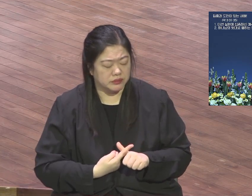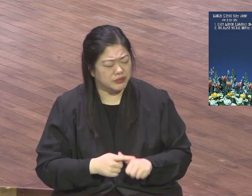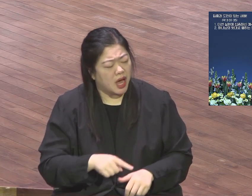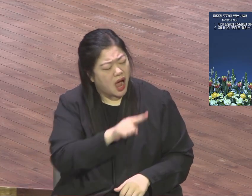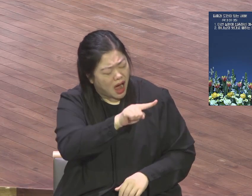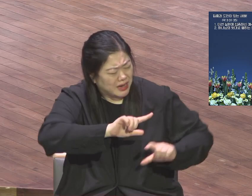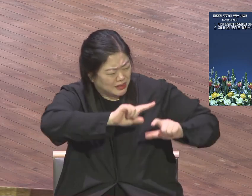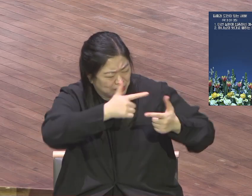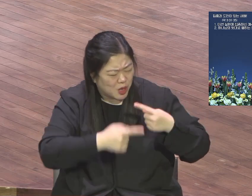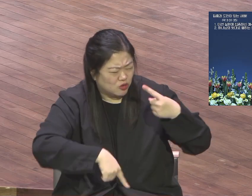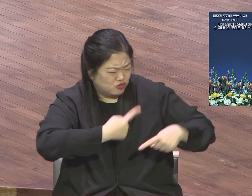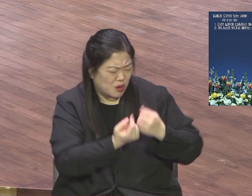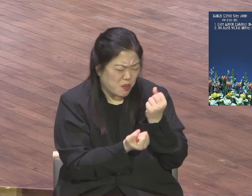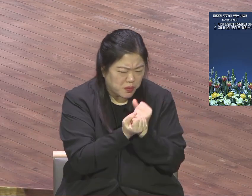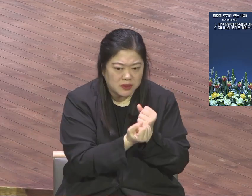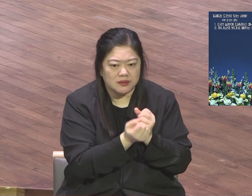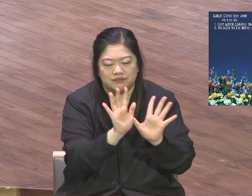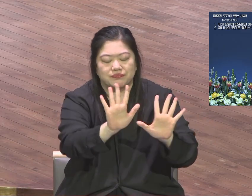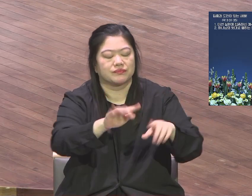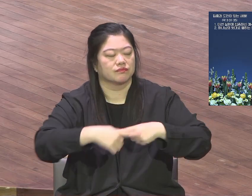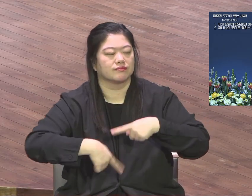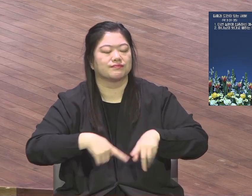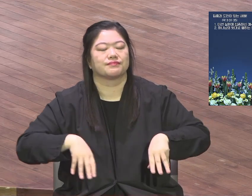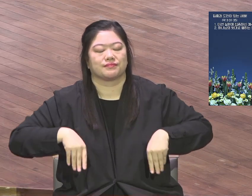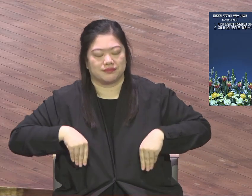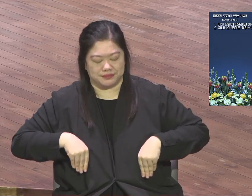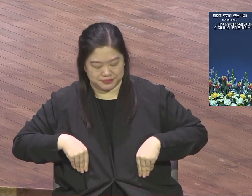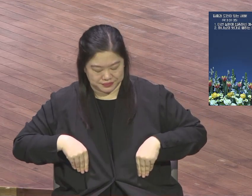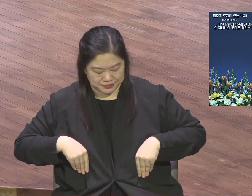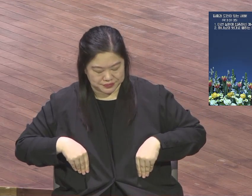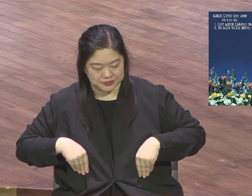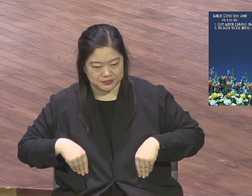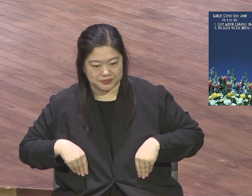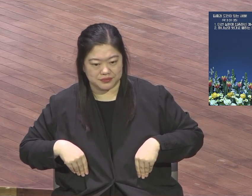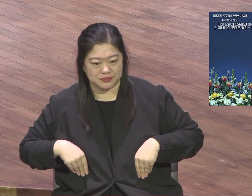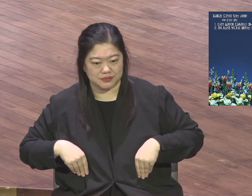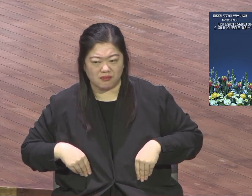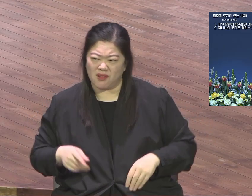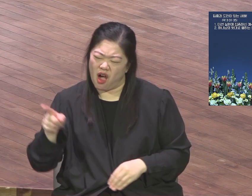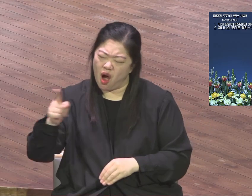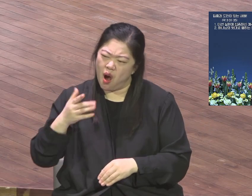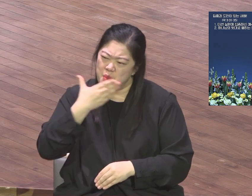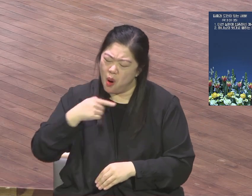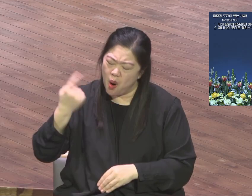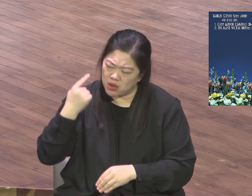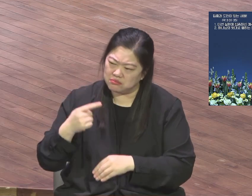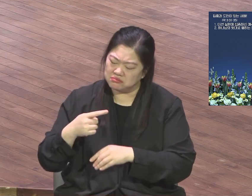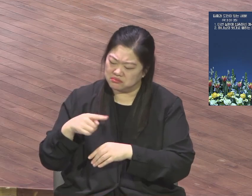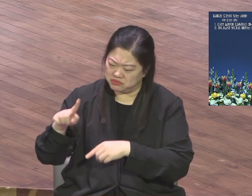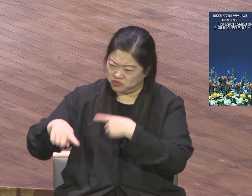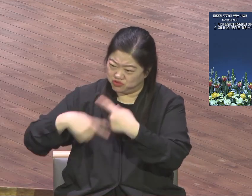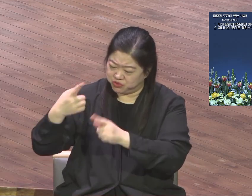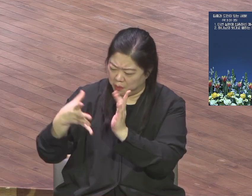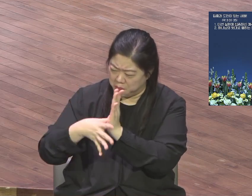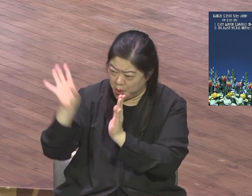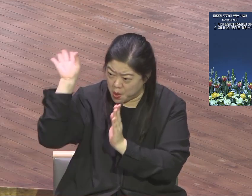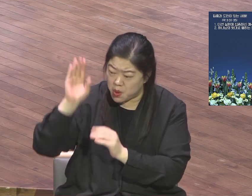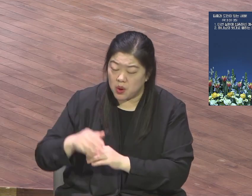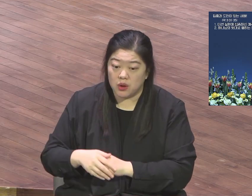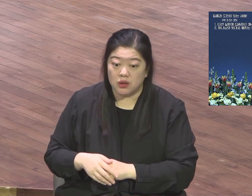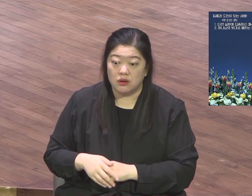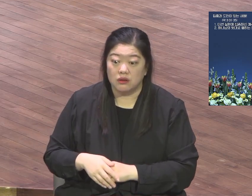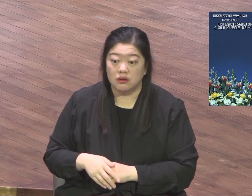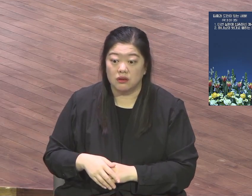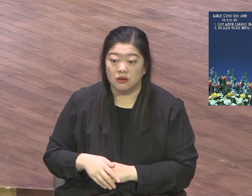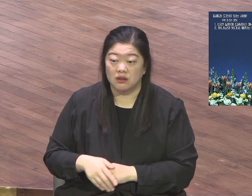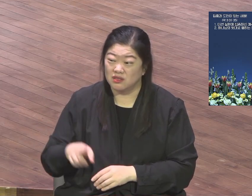있어라. 입 열어가지고 복음 증거는 이해 안 된다고 빌렸다고 미쳤다고